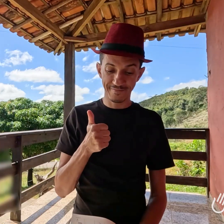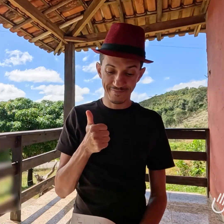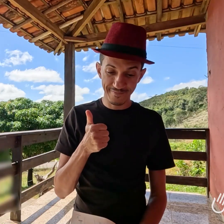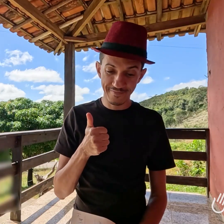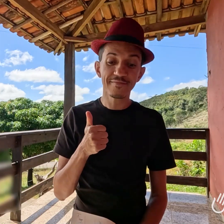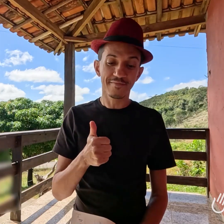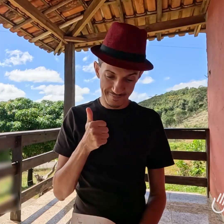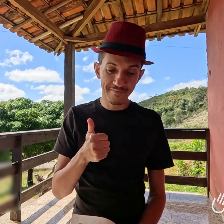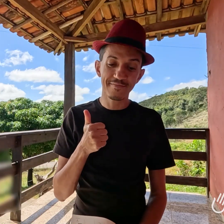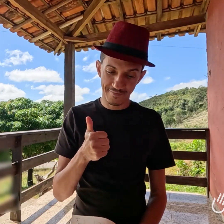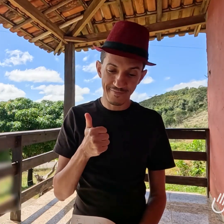ok, tudo bem.